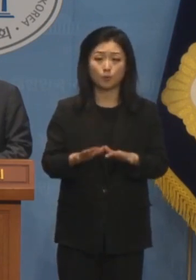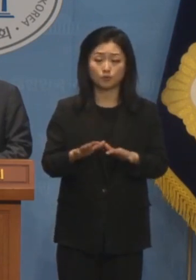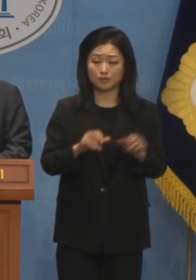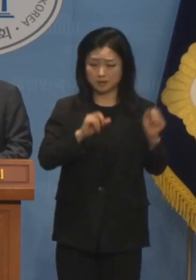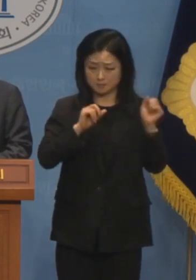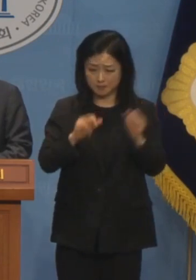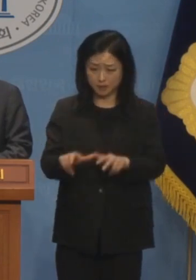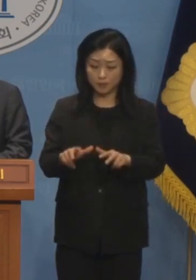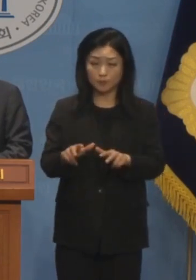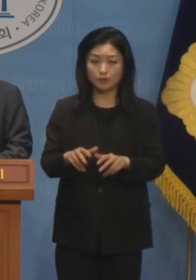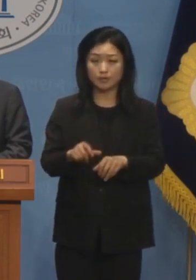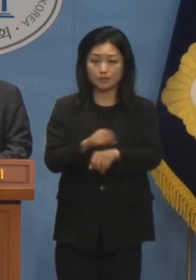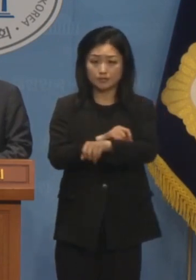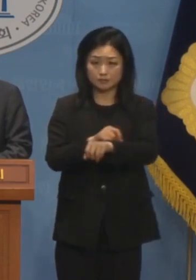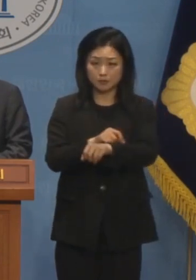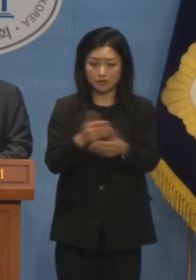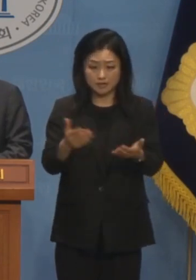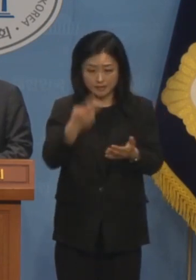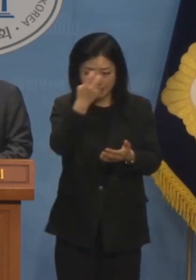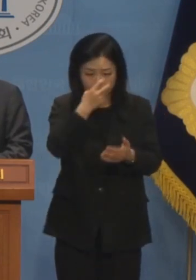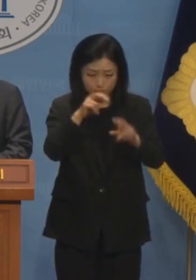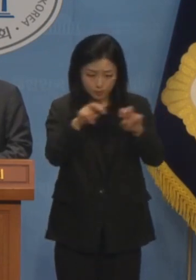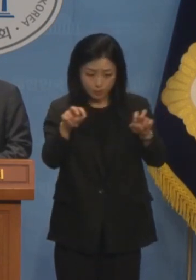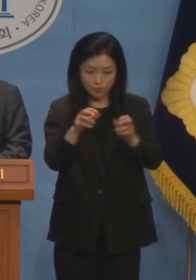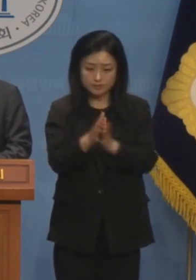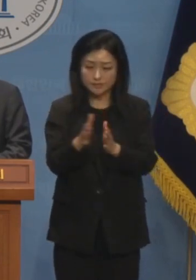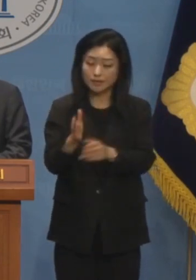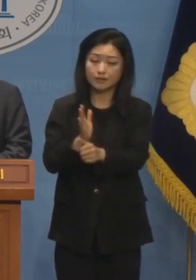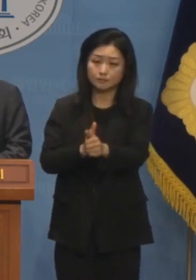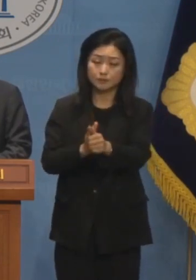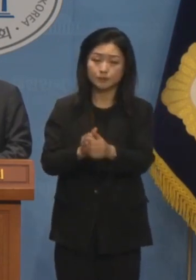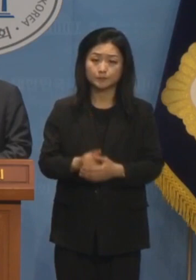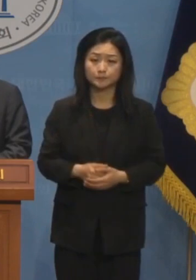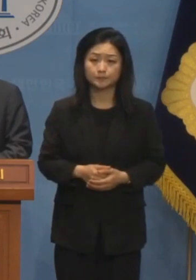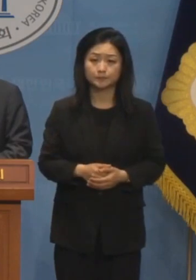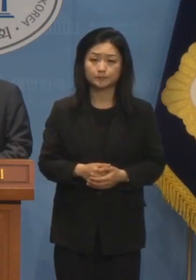즉각 특별근로감독을 실시해야 합니다.